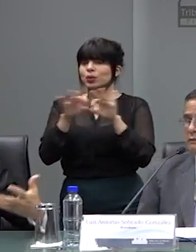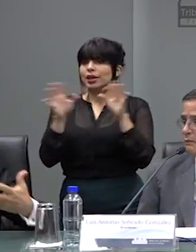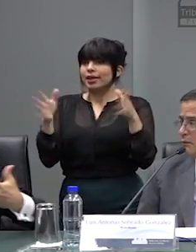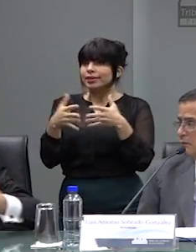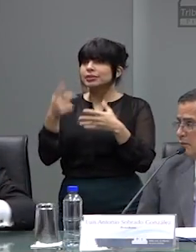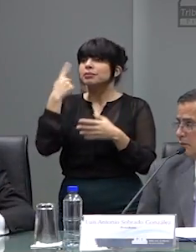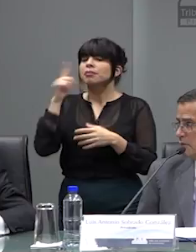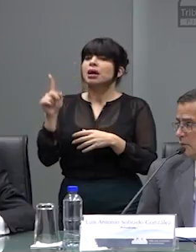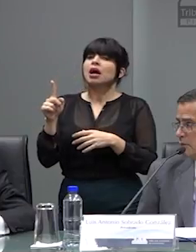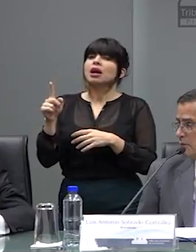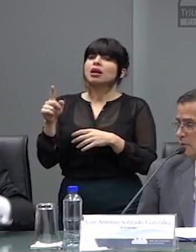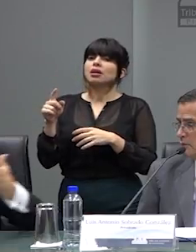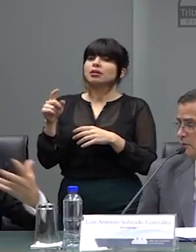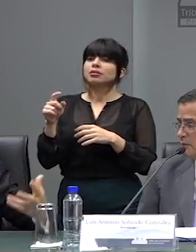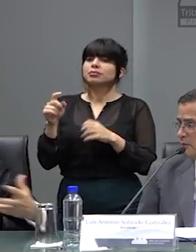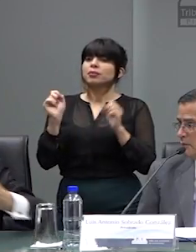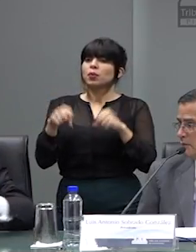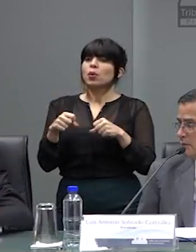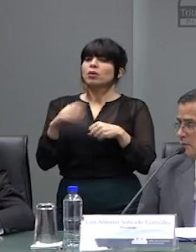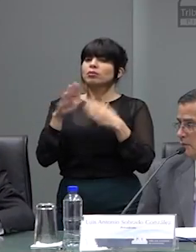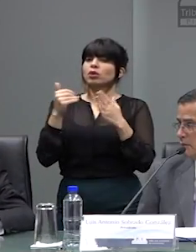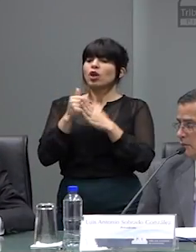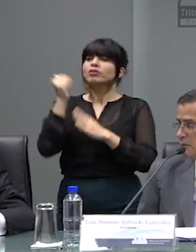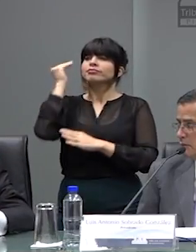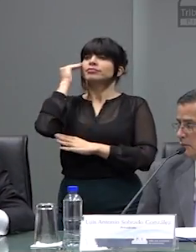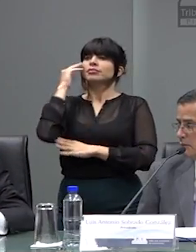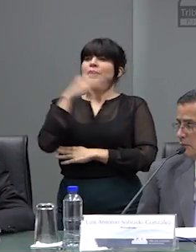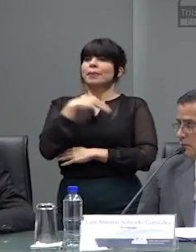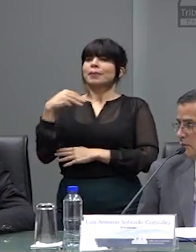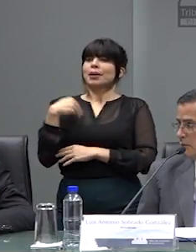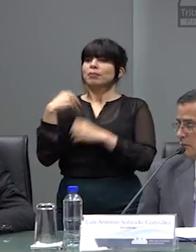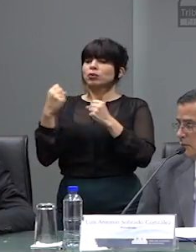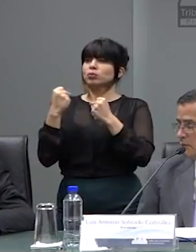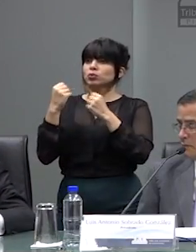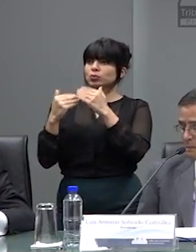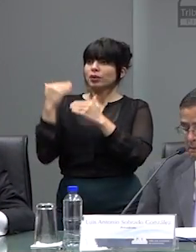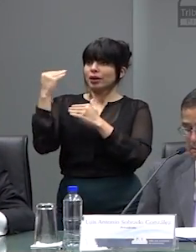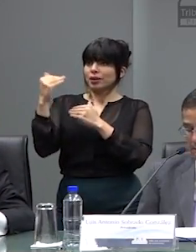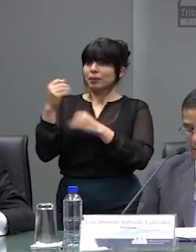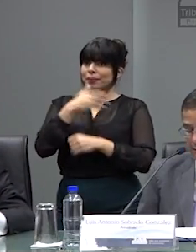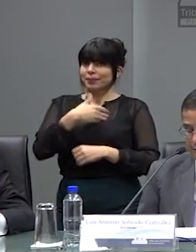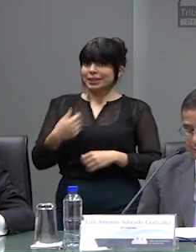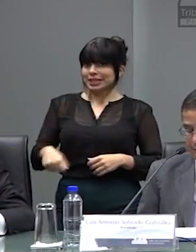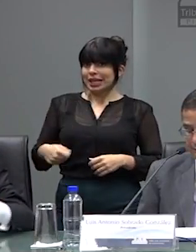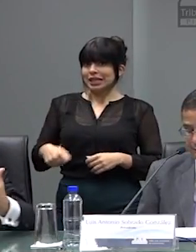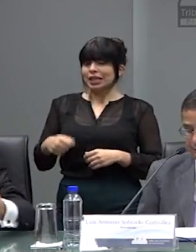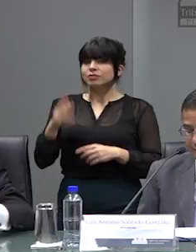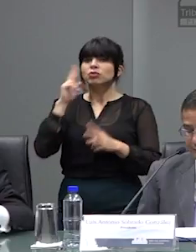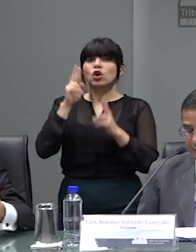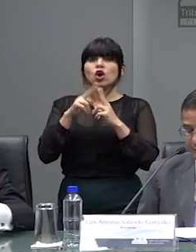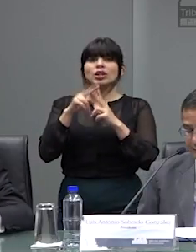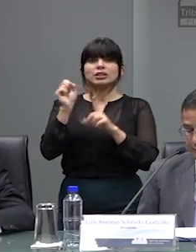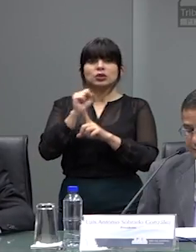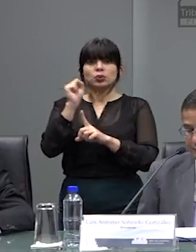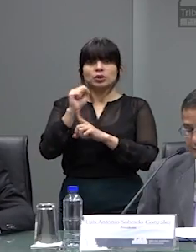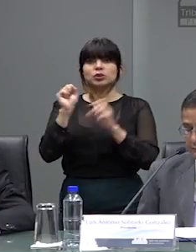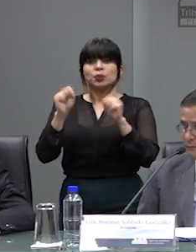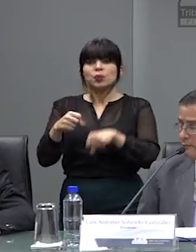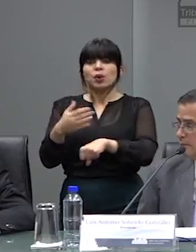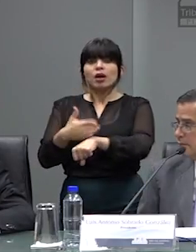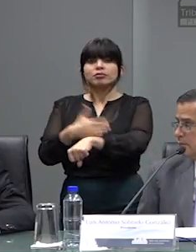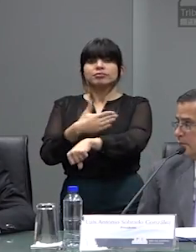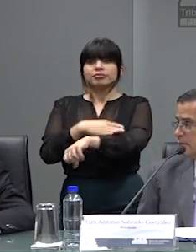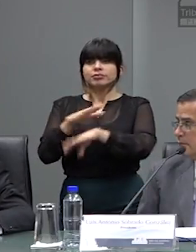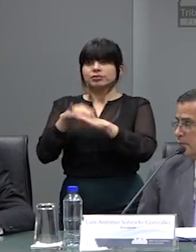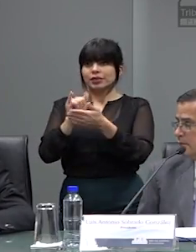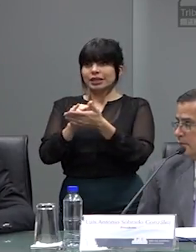para poner en conocimiento a los miembros de los supremos poderes, los presidentes, la situación y poder ir avanzando un poquito